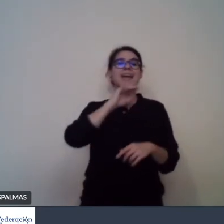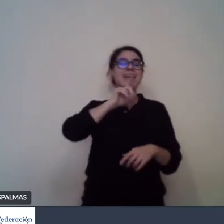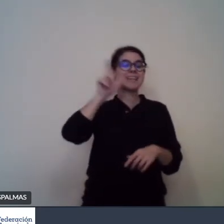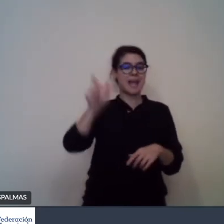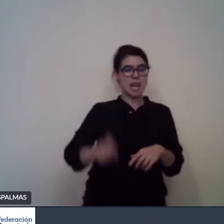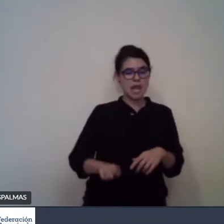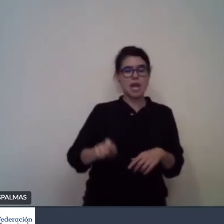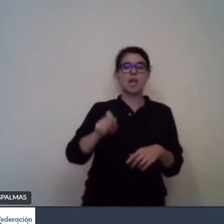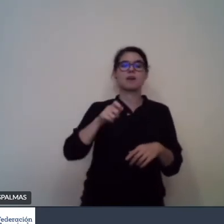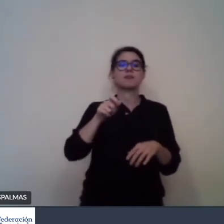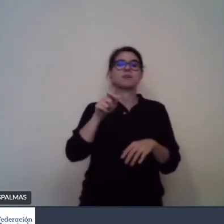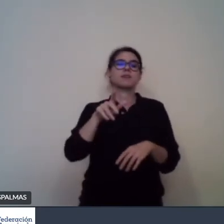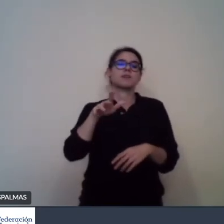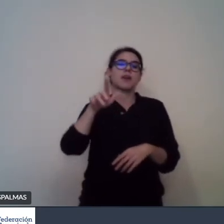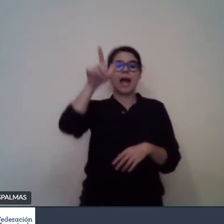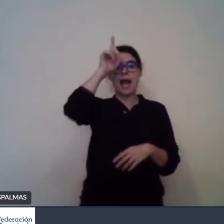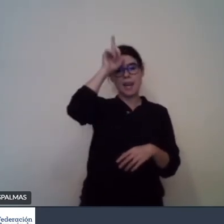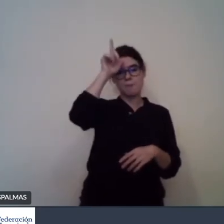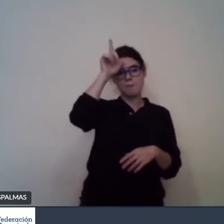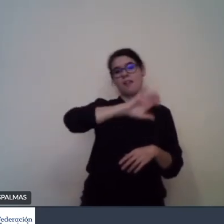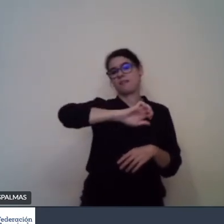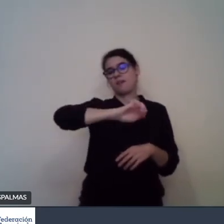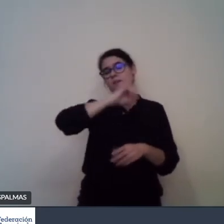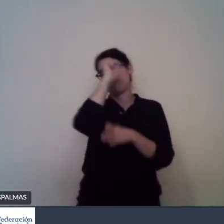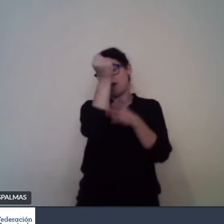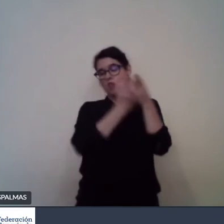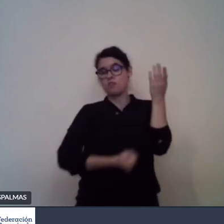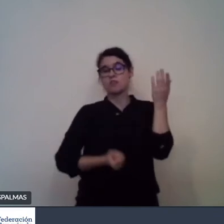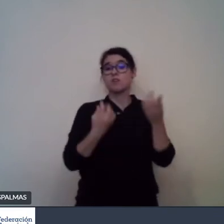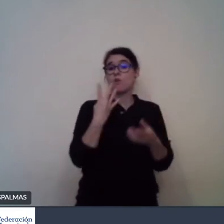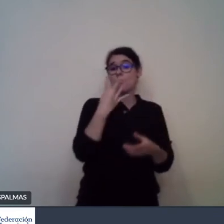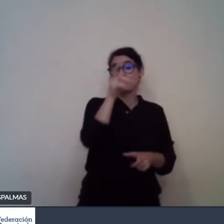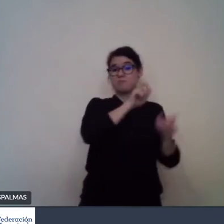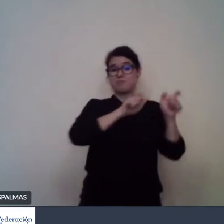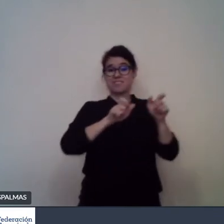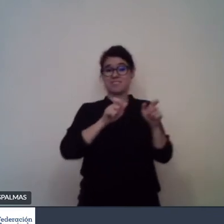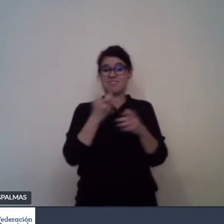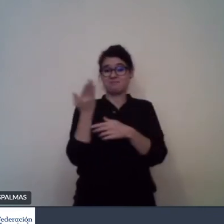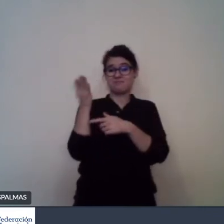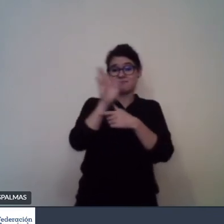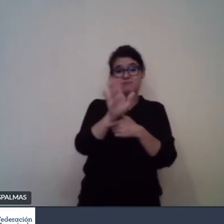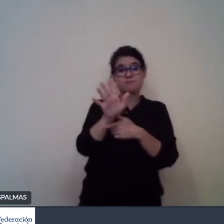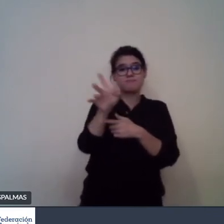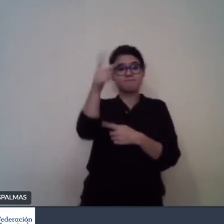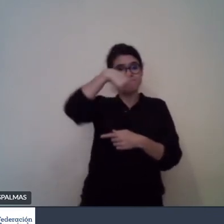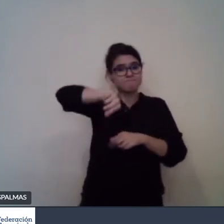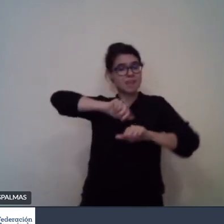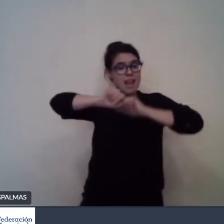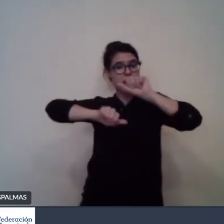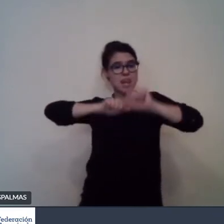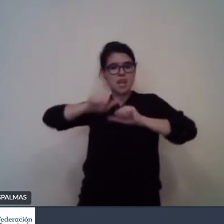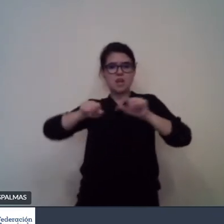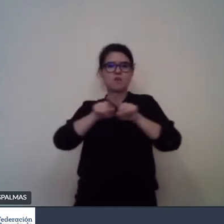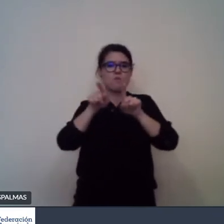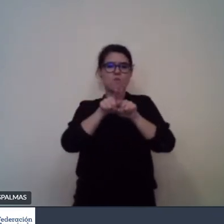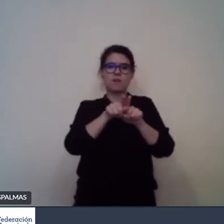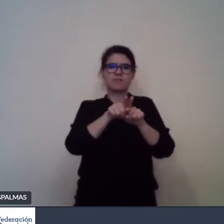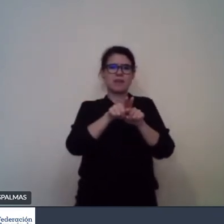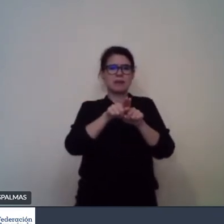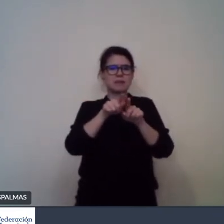de los representantes de cada una de esas ligas, que en la generalidad casi todos ellos están colocados entre los cinco